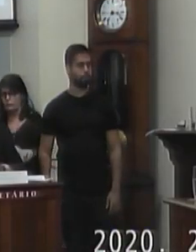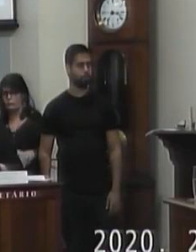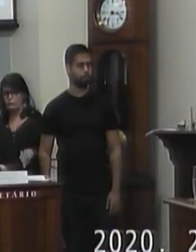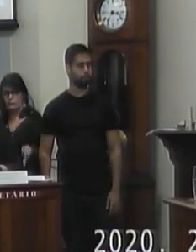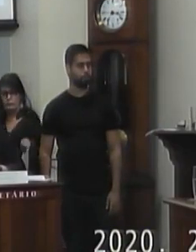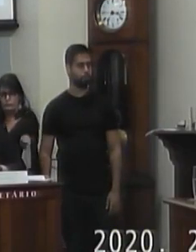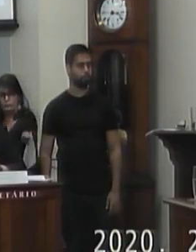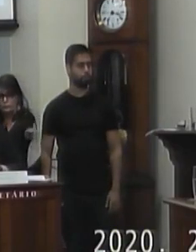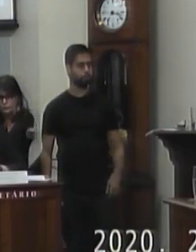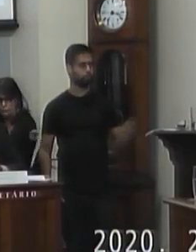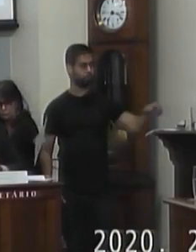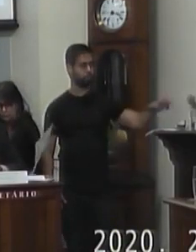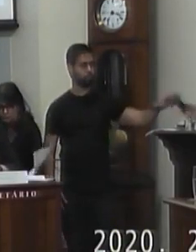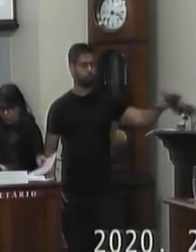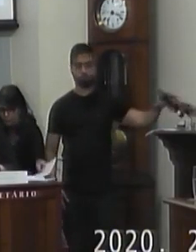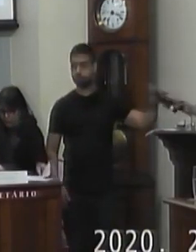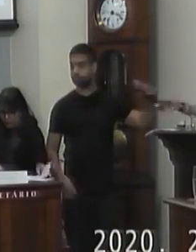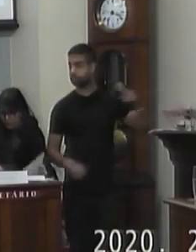todos os secretários aqui. A gente